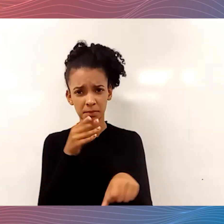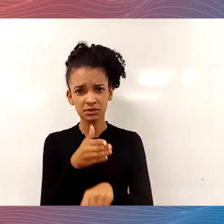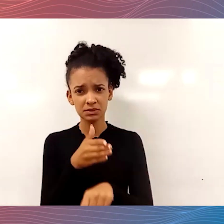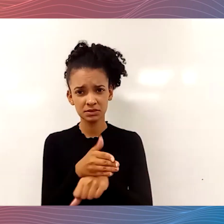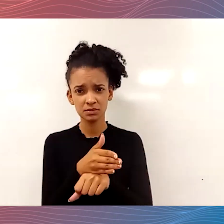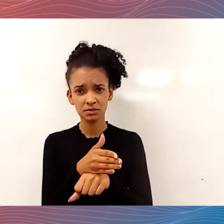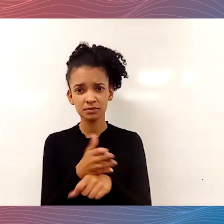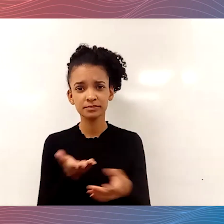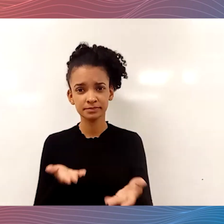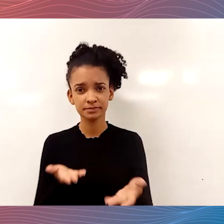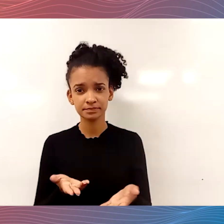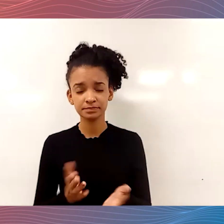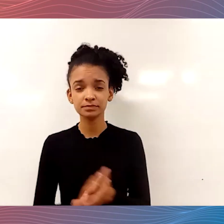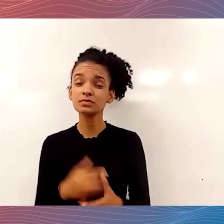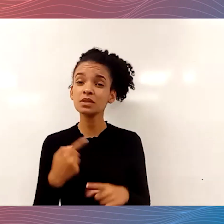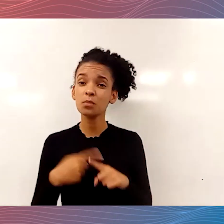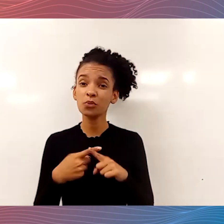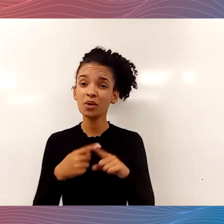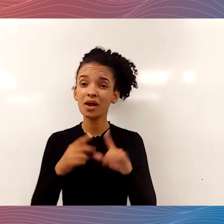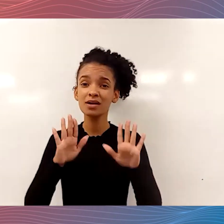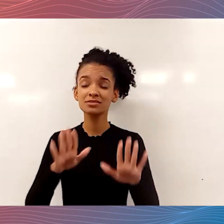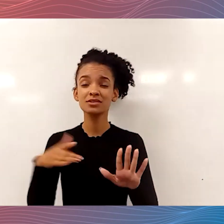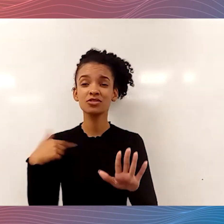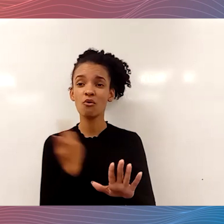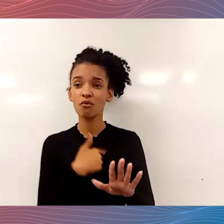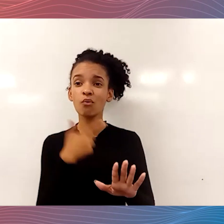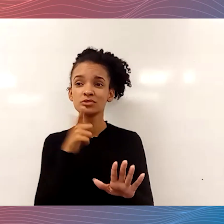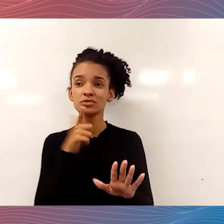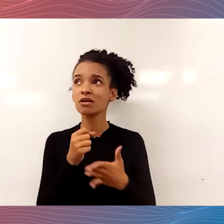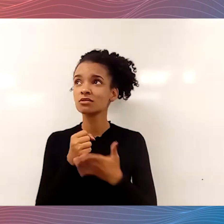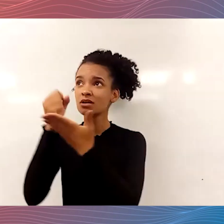porque só assim vão conseguir trazer o Senhor de volta.